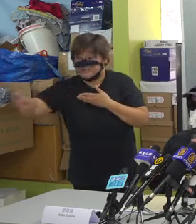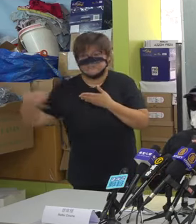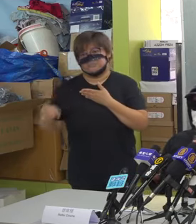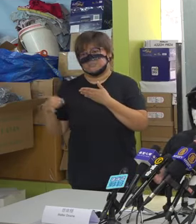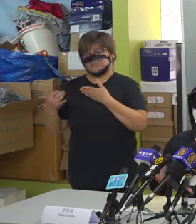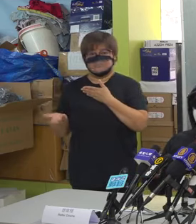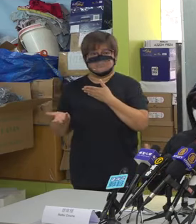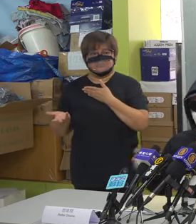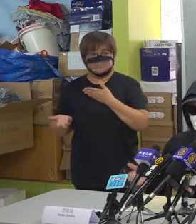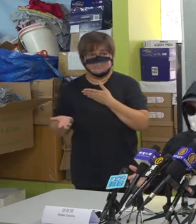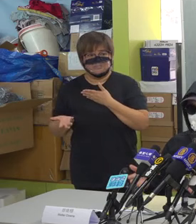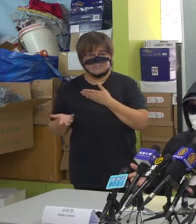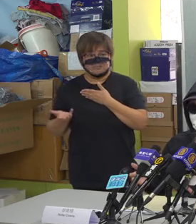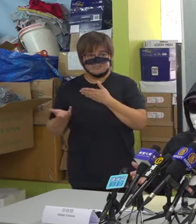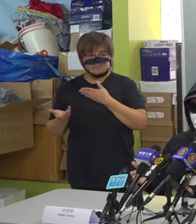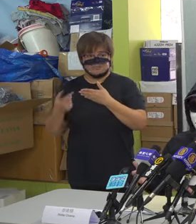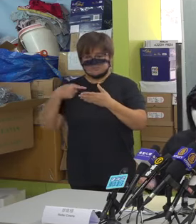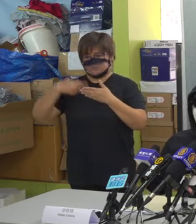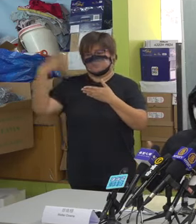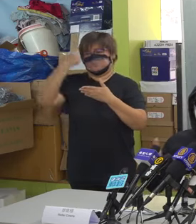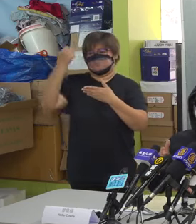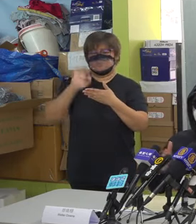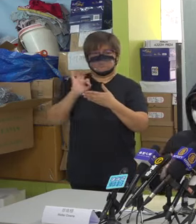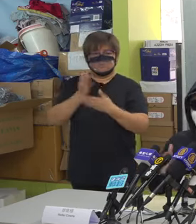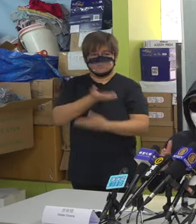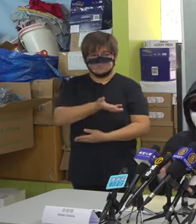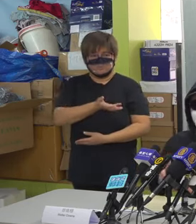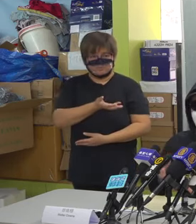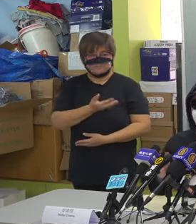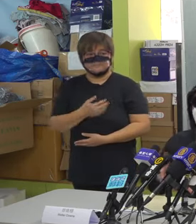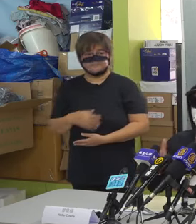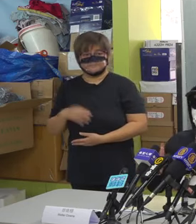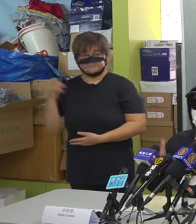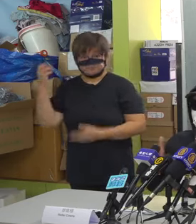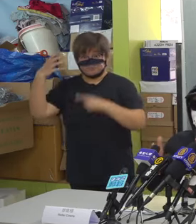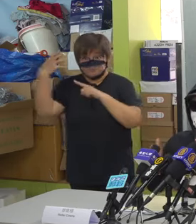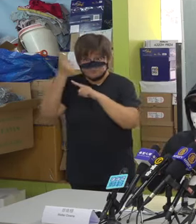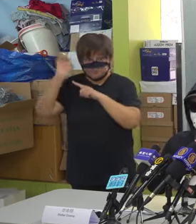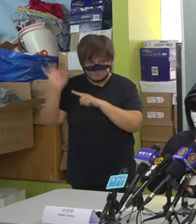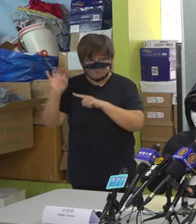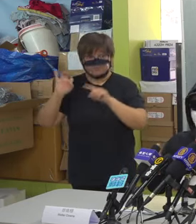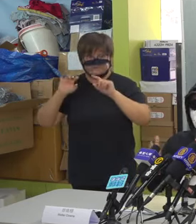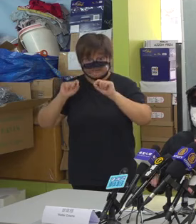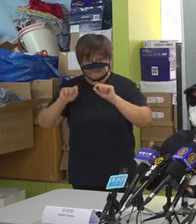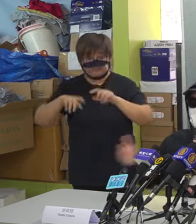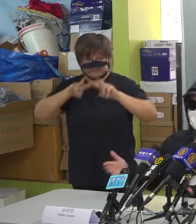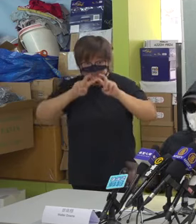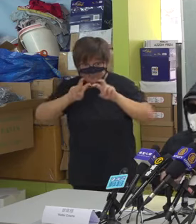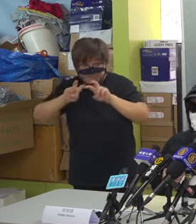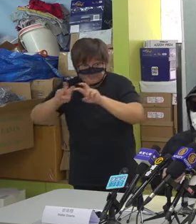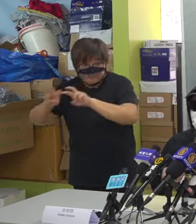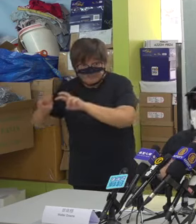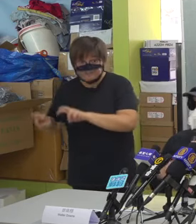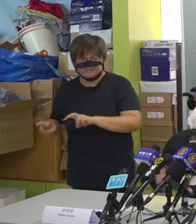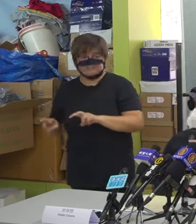味著他沒有這個法定權力去調查，當一個沒有法定權力去調查的社的組織去調查的時